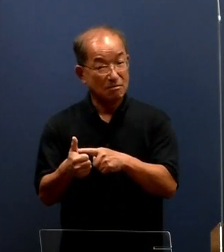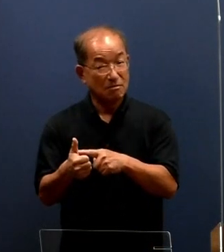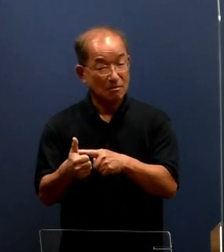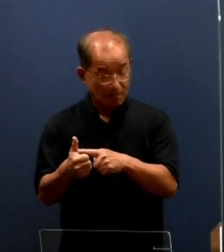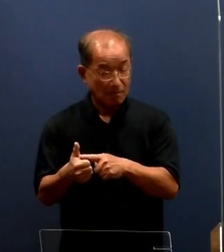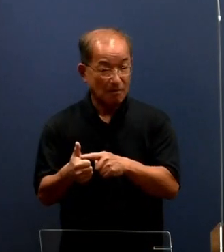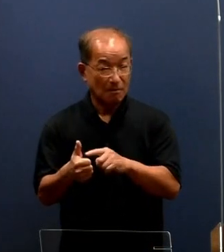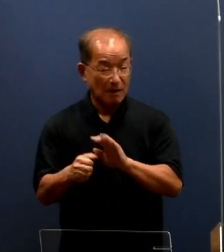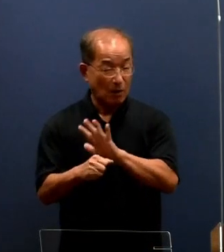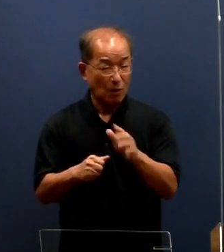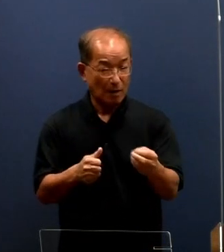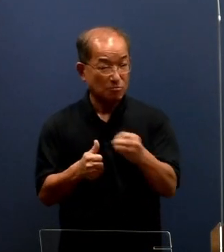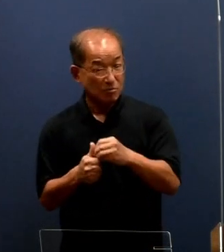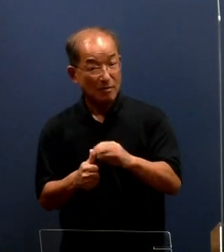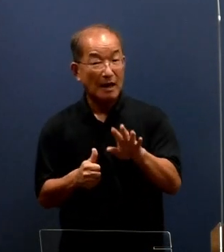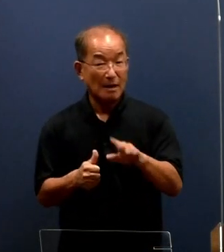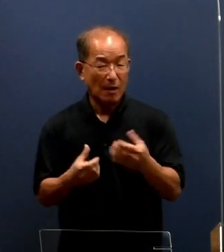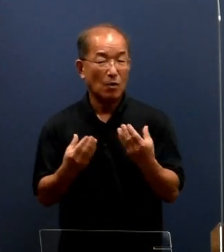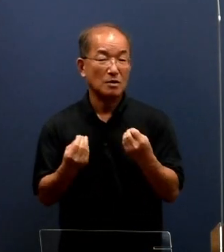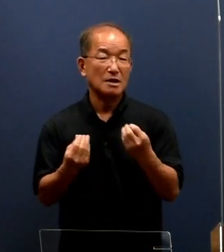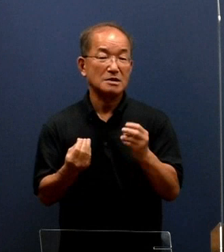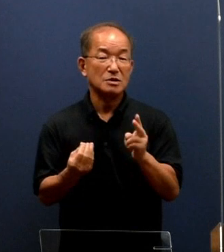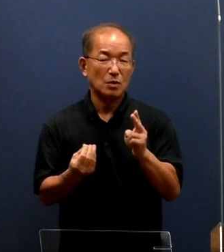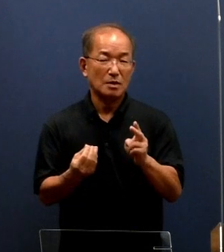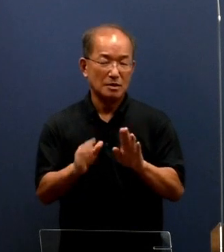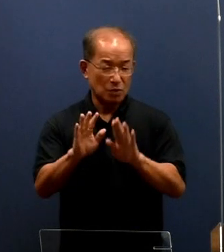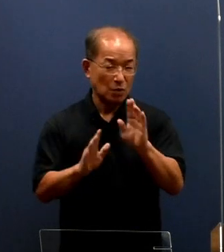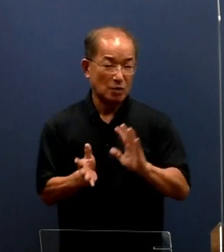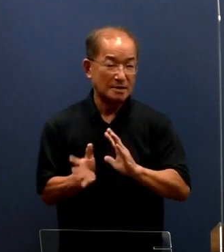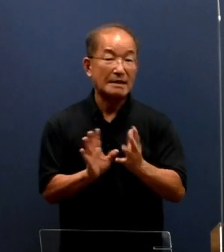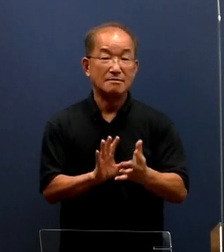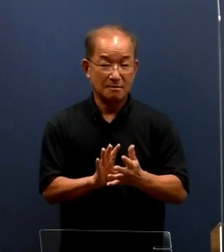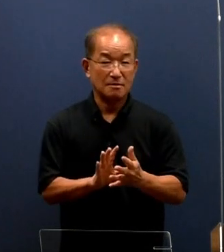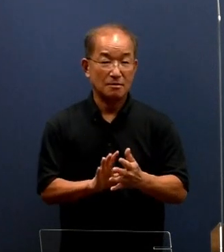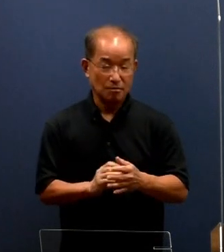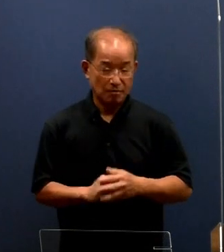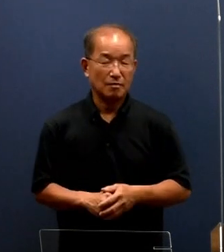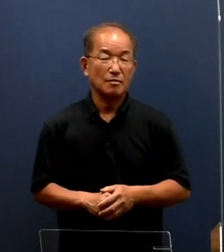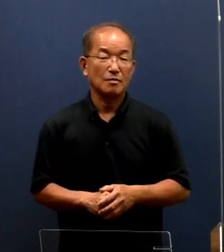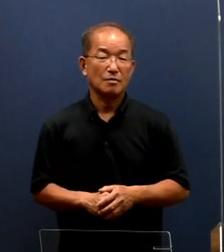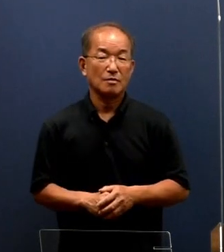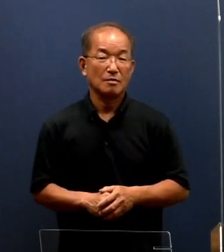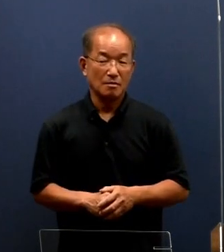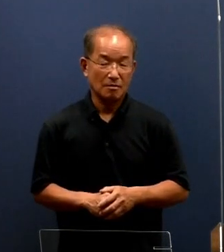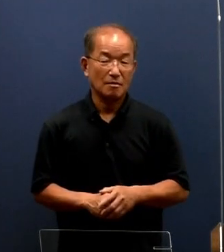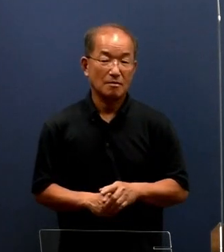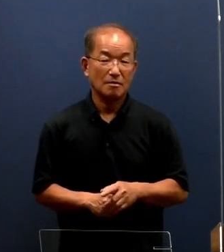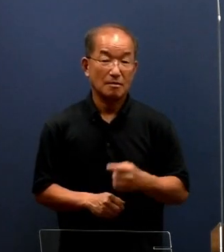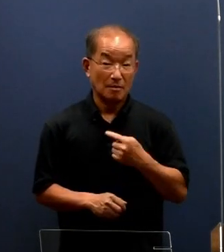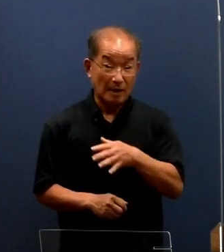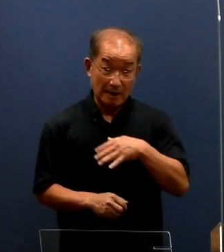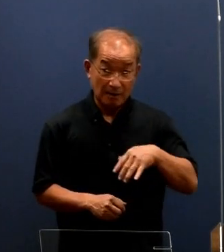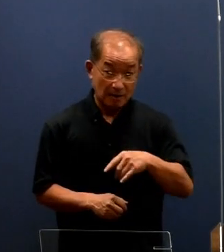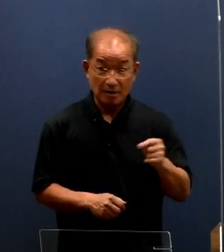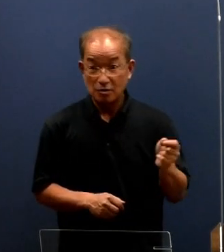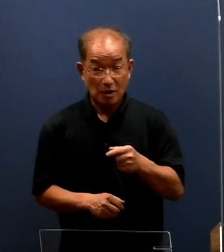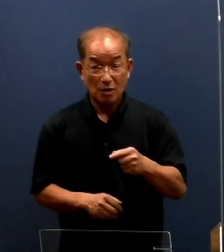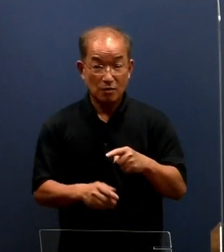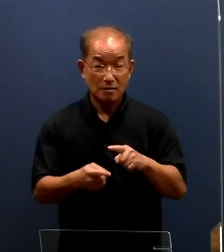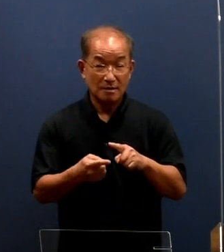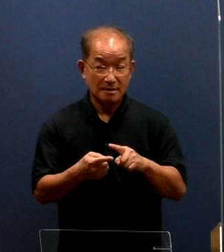況になりますから、まあ、そこを最優先で、我々はその濃厚、積極的疫学調査とか、その幅